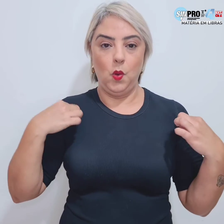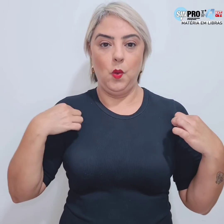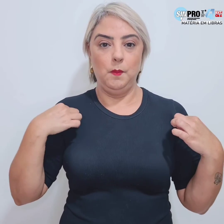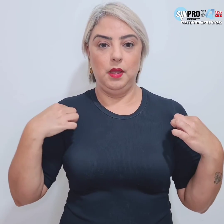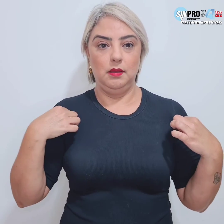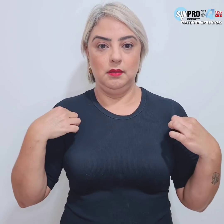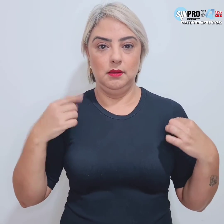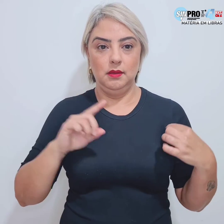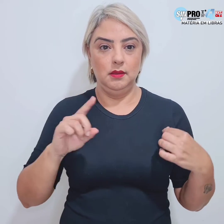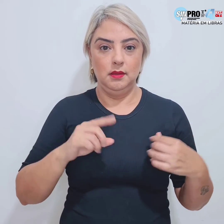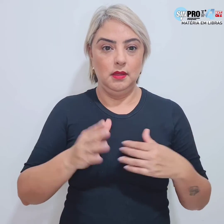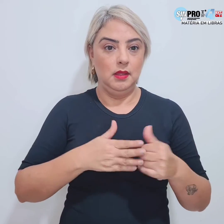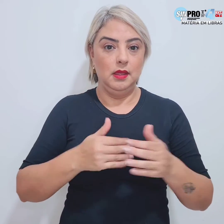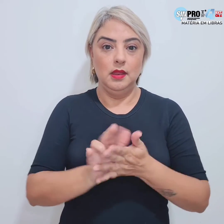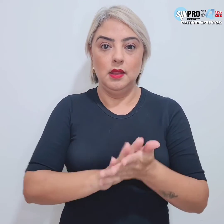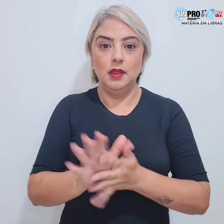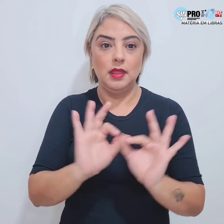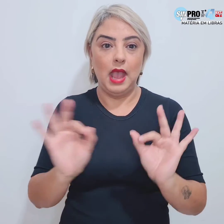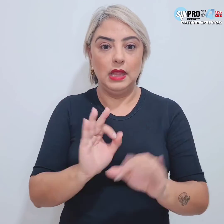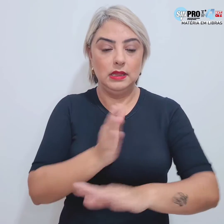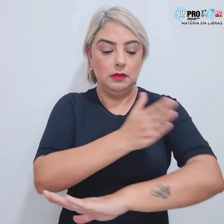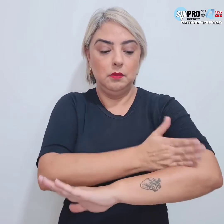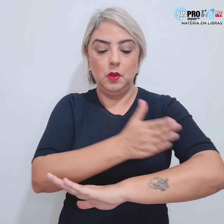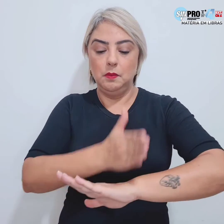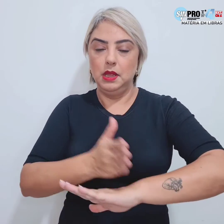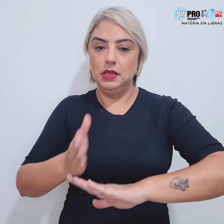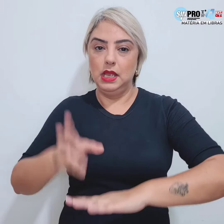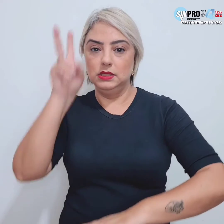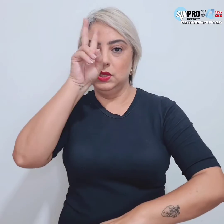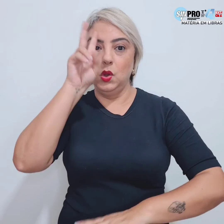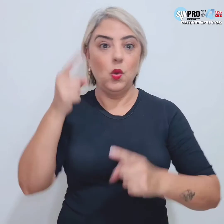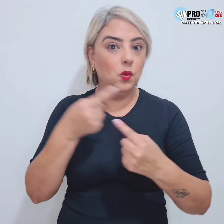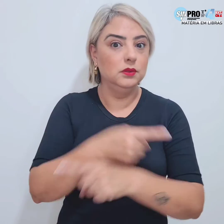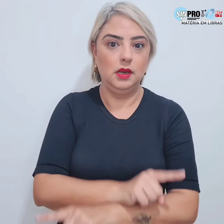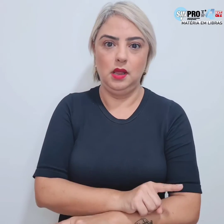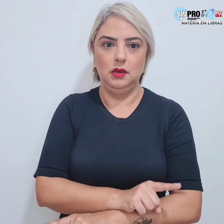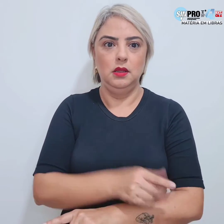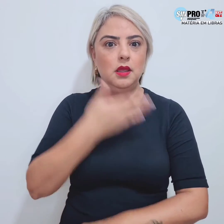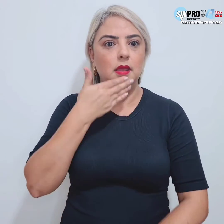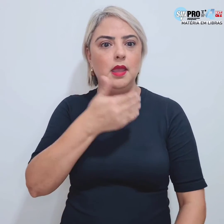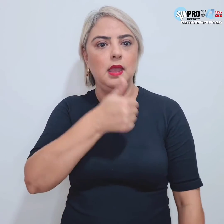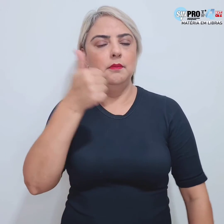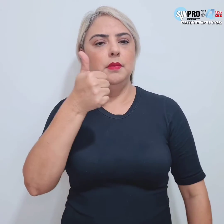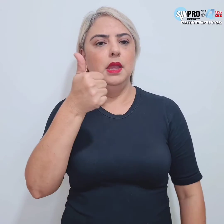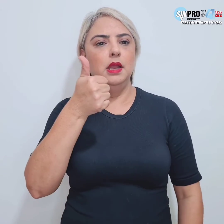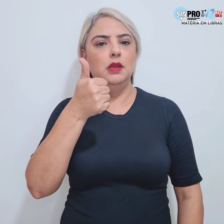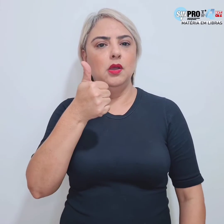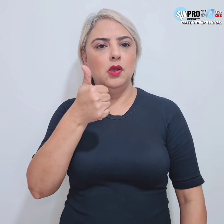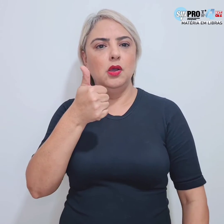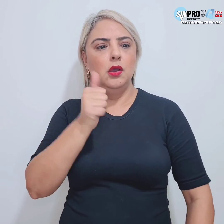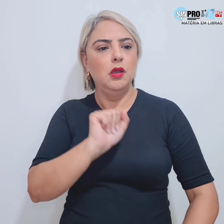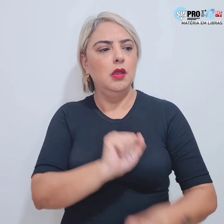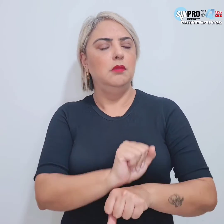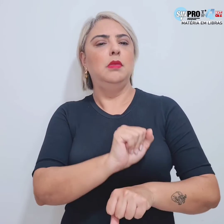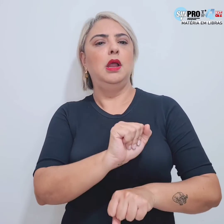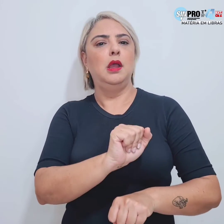em nenhum momento da história. Ao contrário, é melhor impedir que ela seja